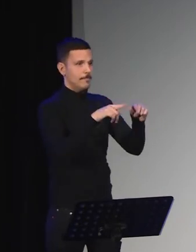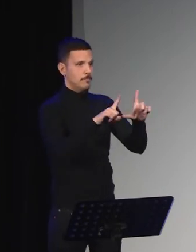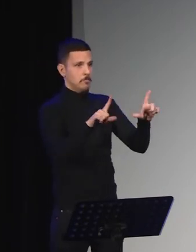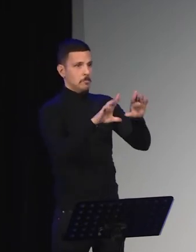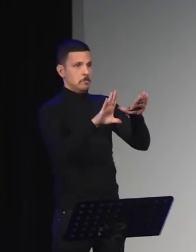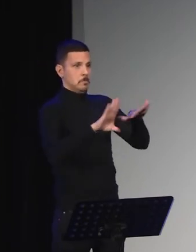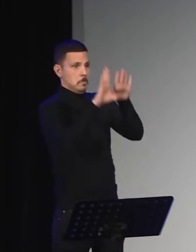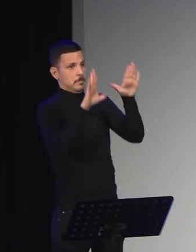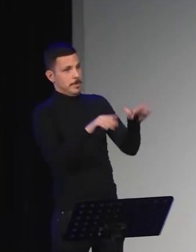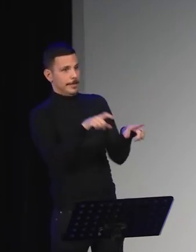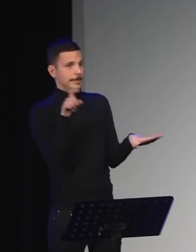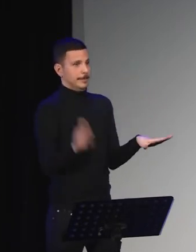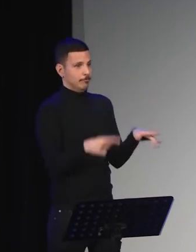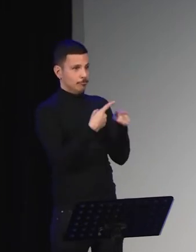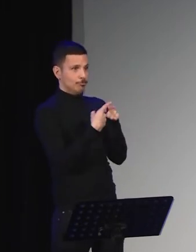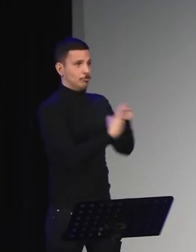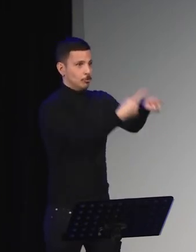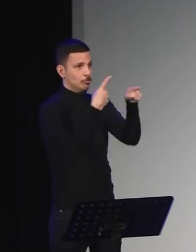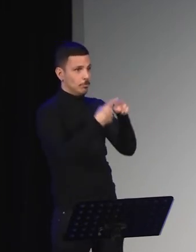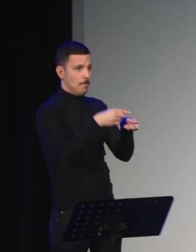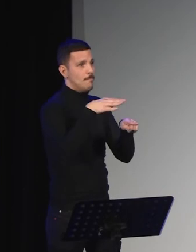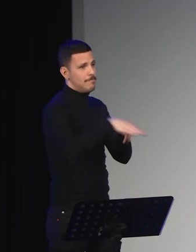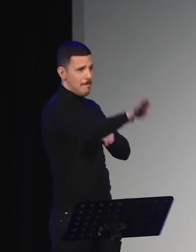changeaient, comme les gens.